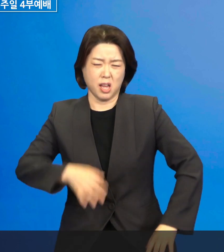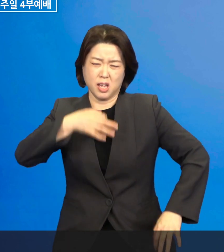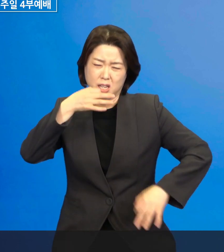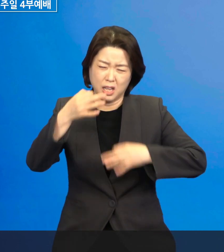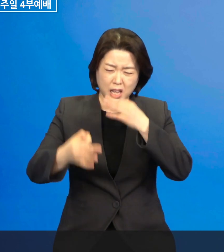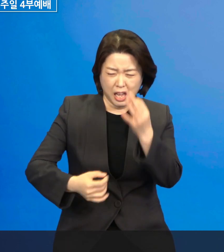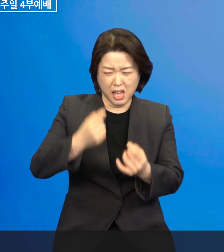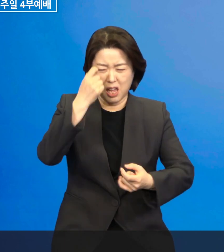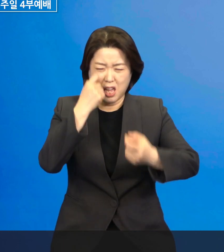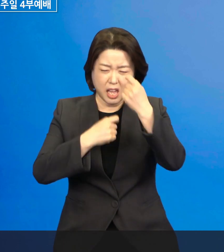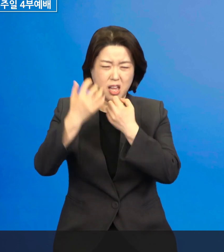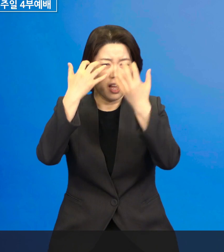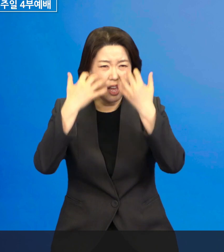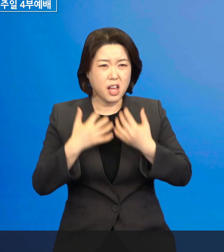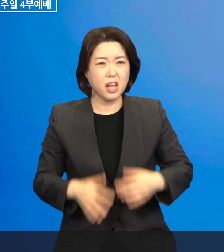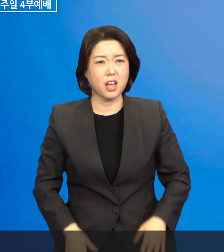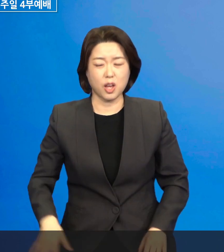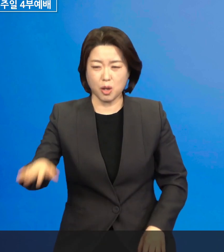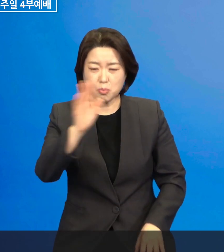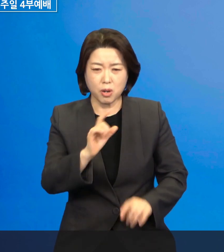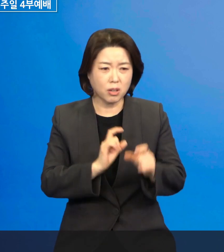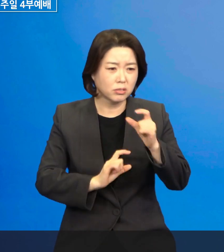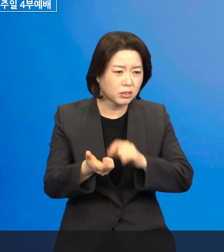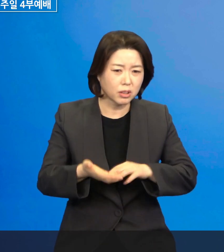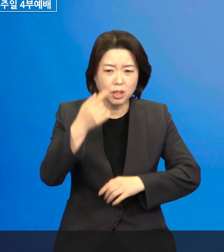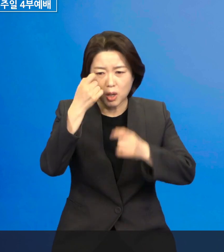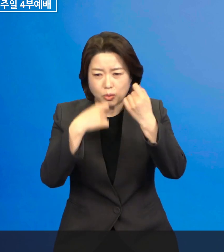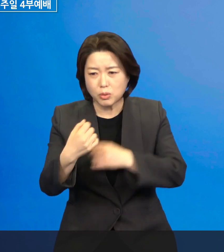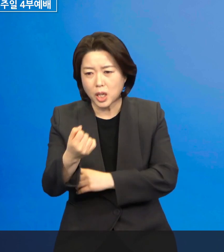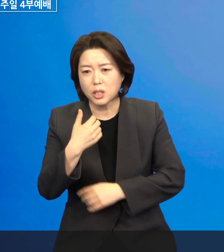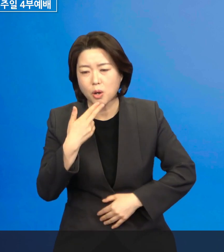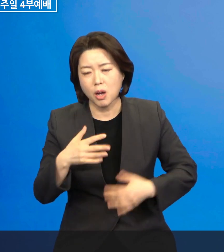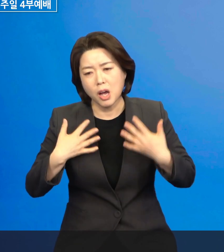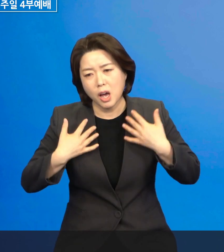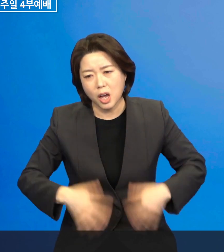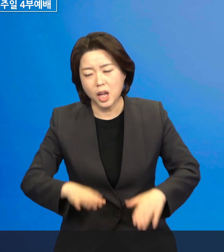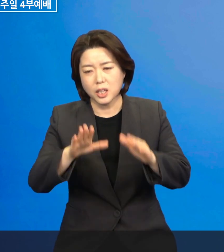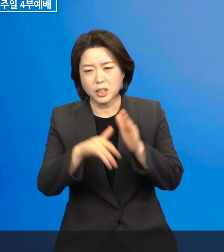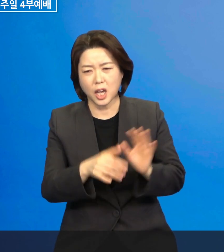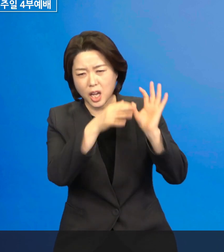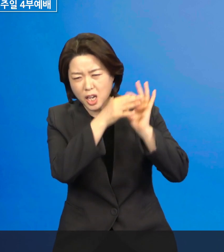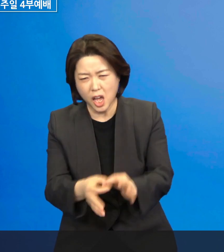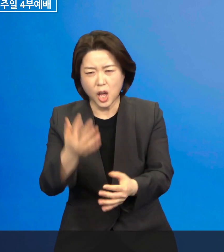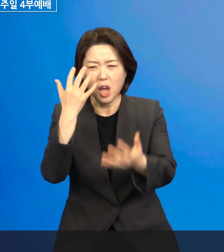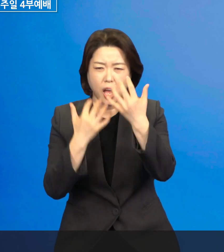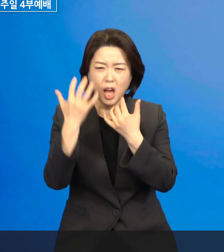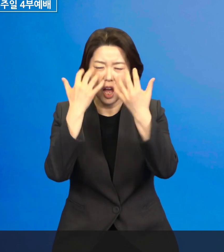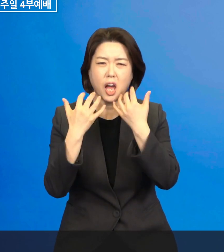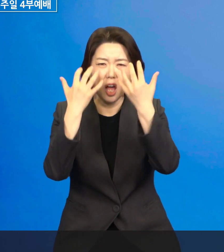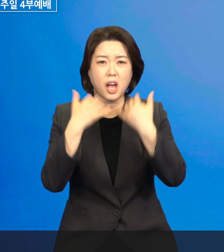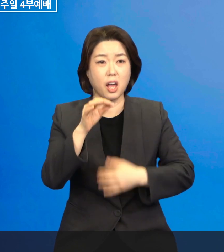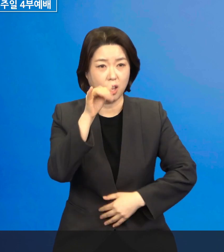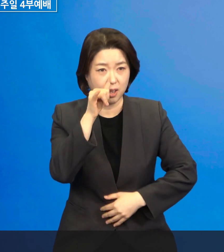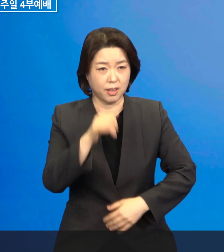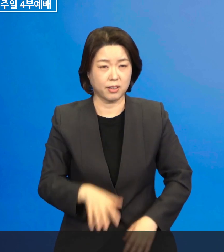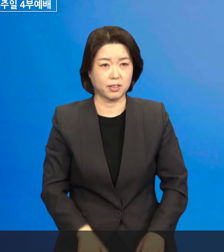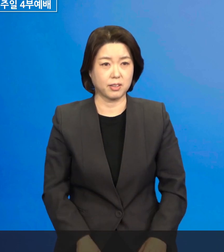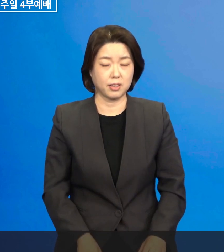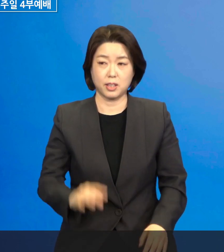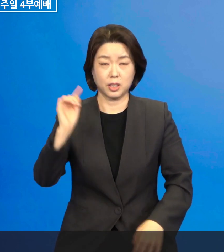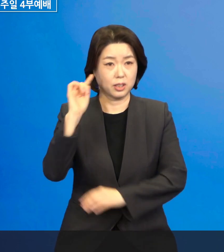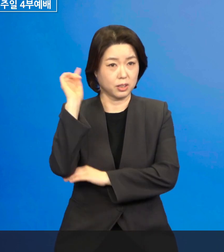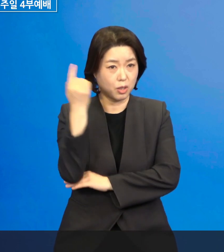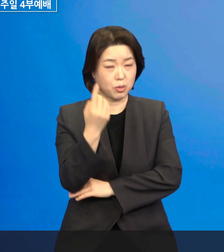울었다. 모두들 더 이상 울 힘이 없어 지칠 때까지 울었다. 다윗의 두